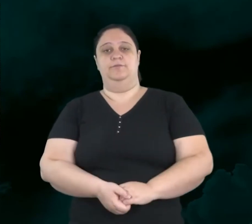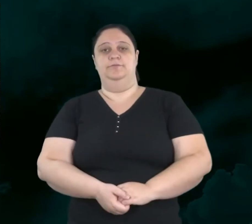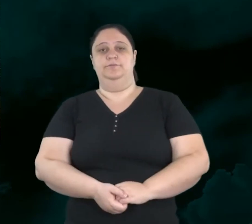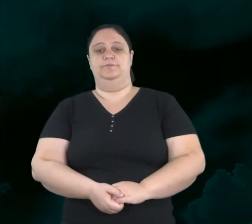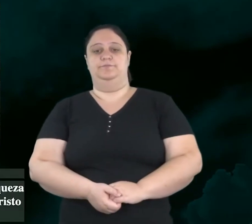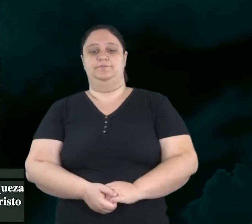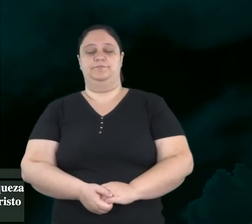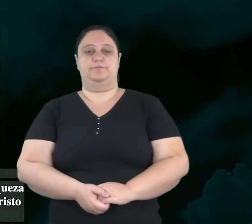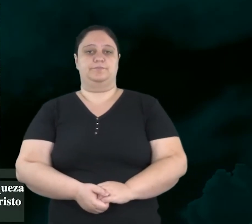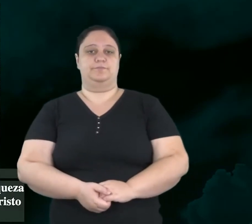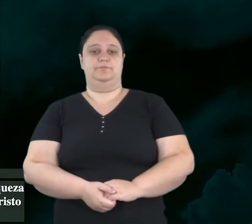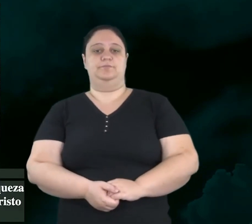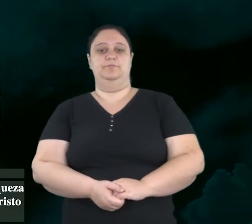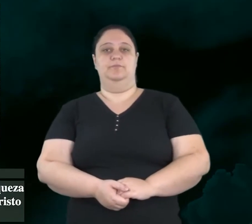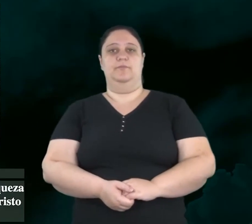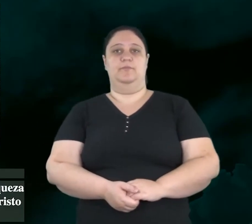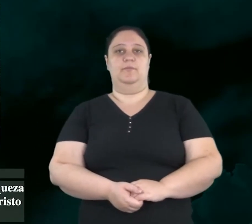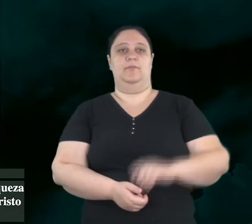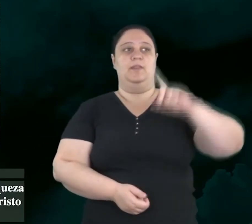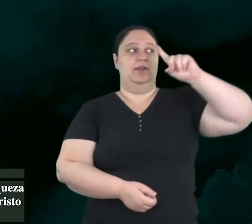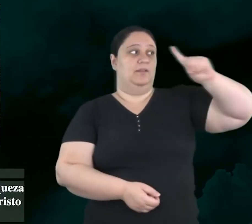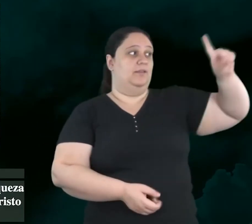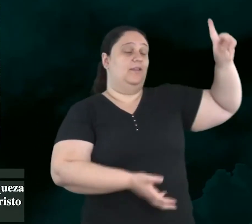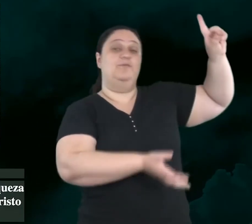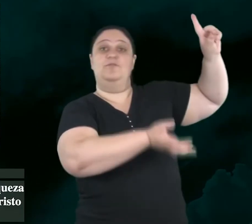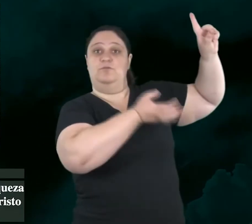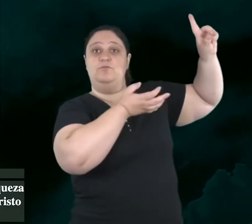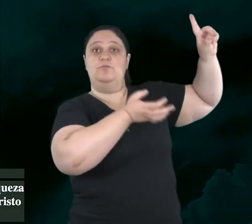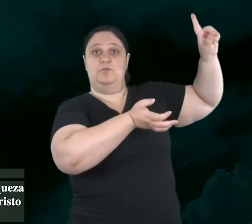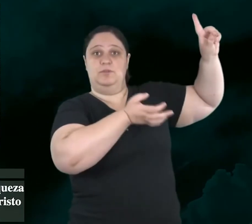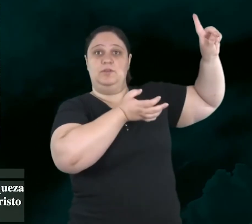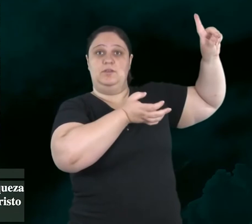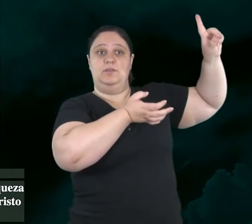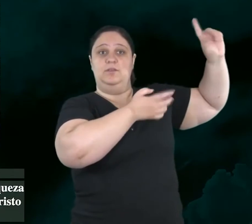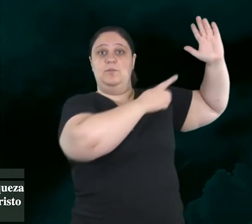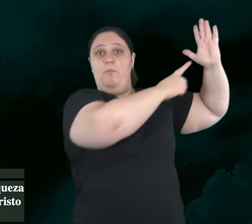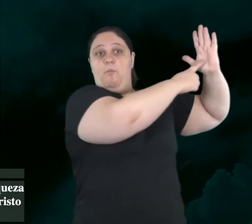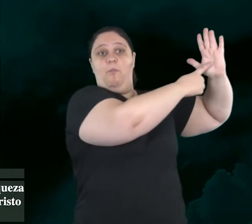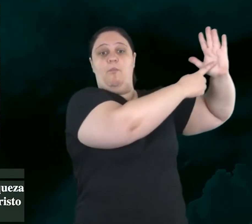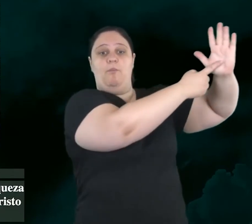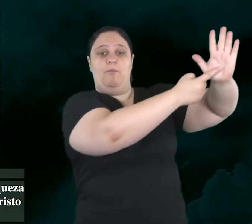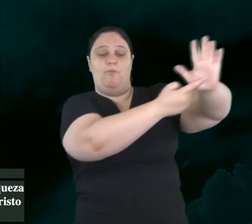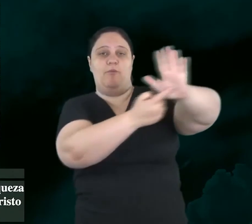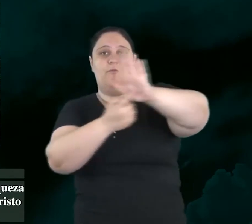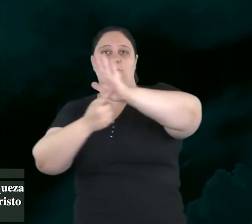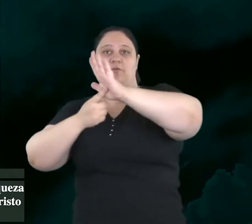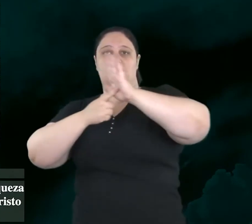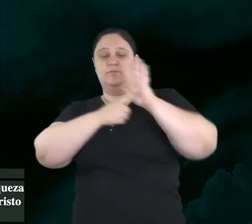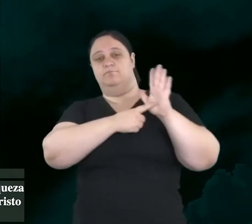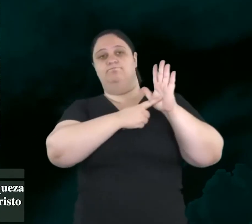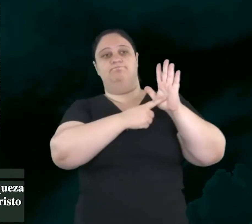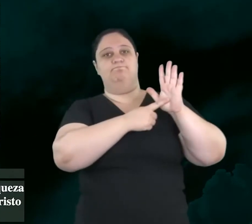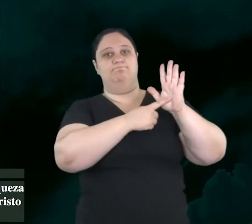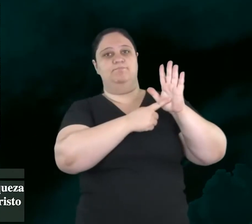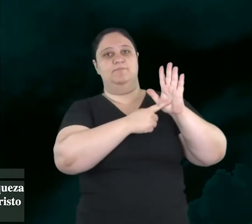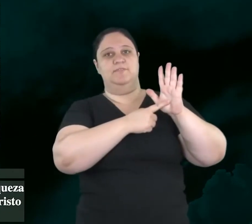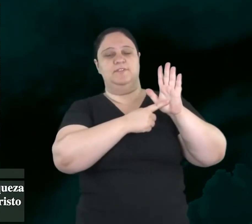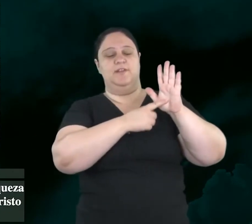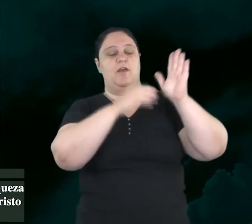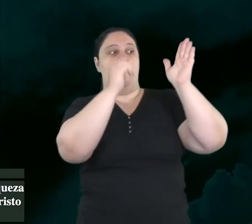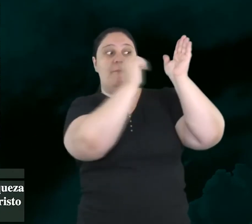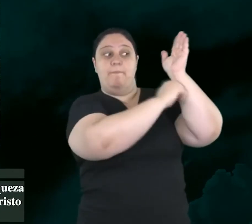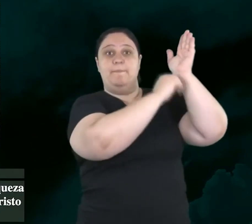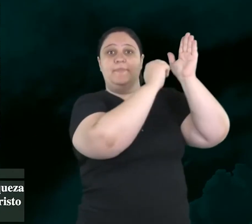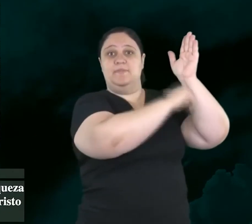Aos quais Deus quis dar a conhecer qual seja a riqueza da glória desse mistério entre os